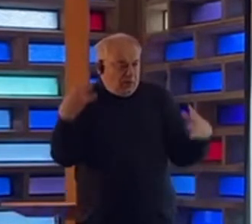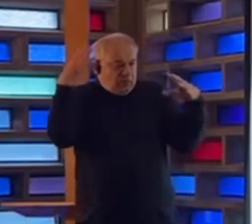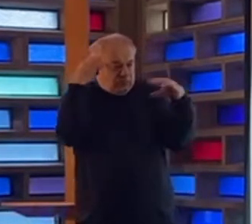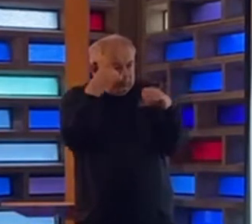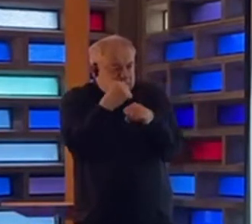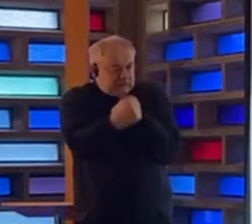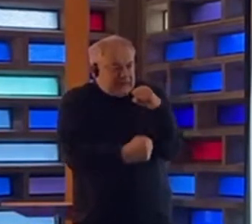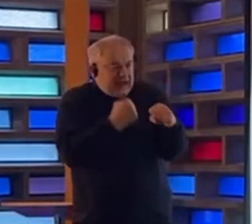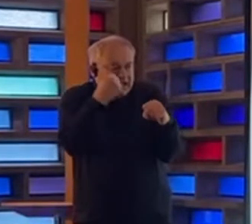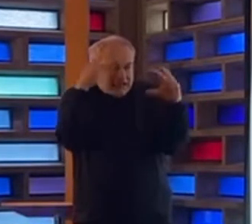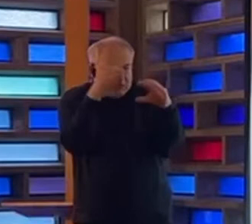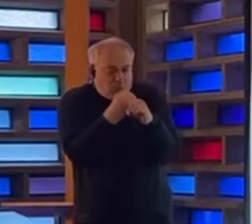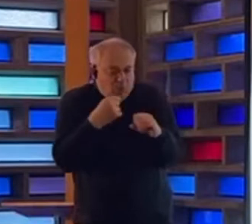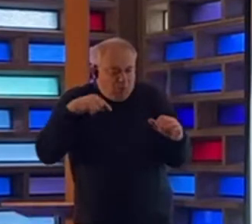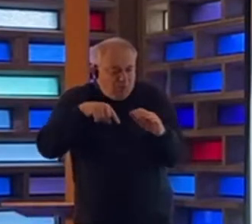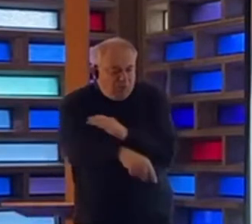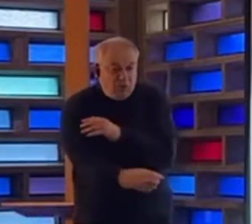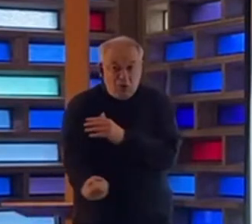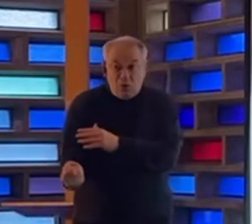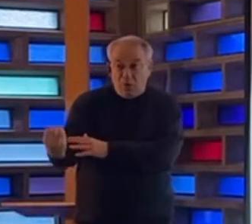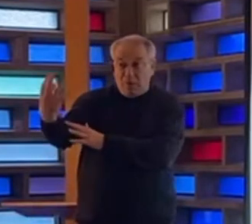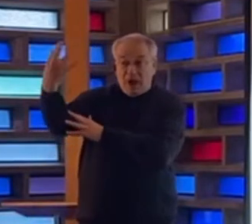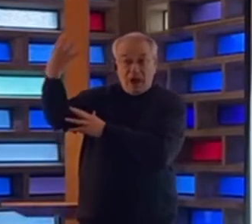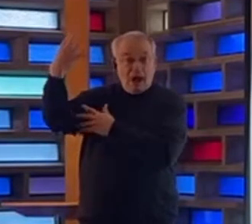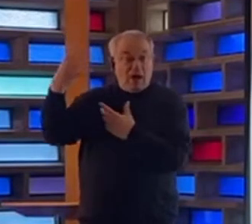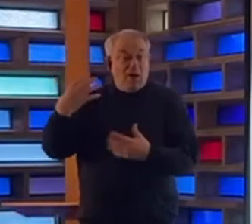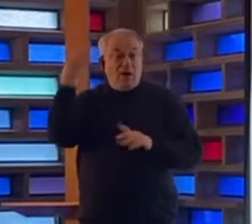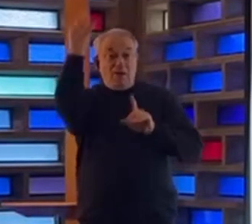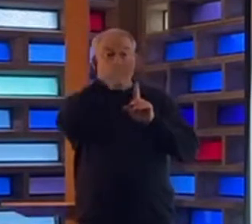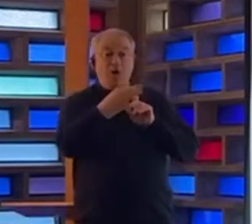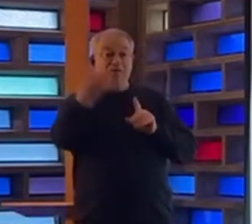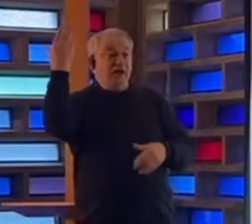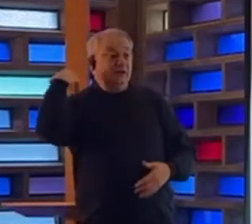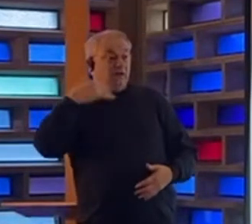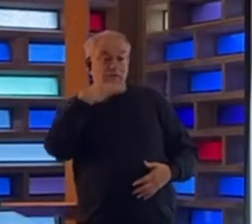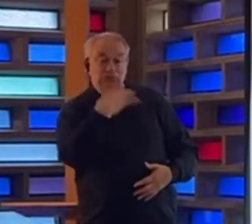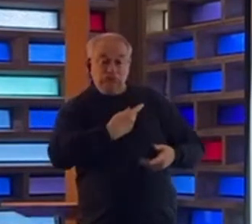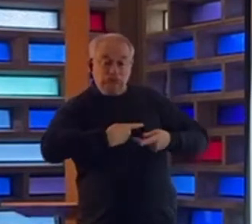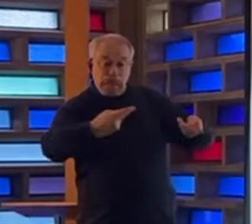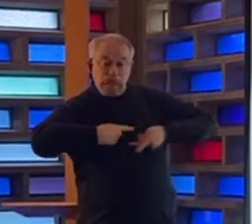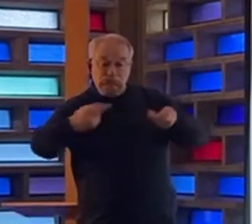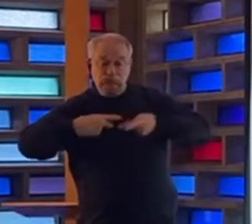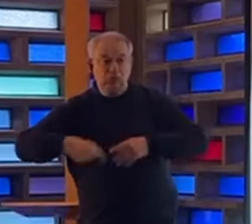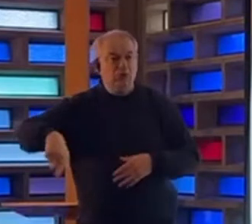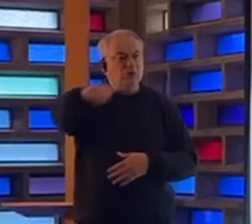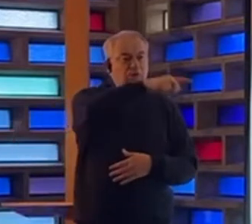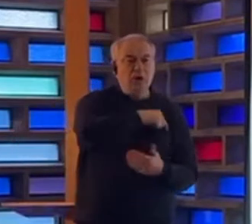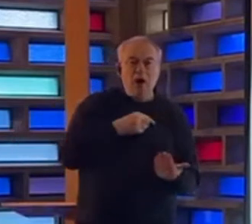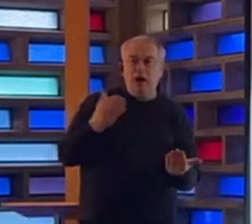année. Cette lumière, les prophètes l'ont annoncée. Nous l'attendons. Nous